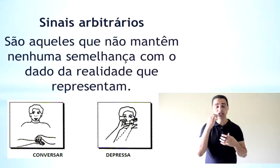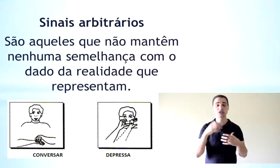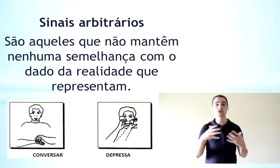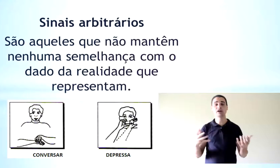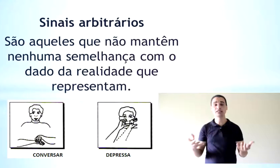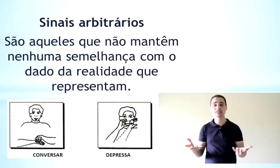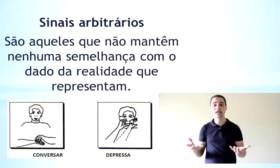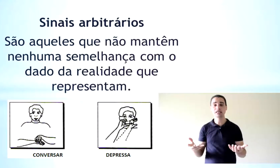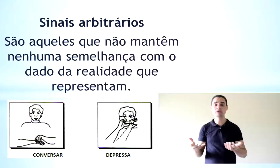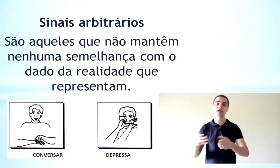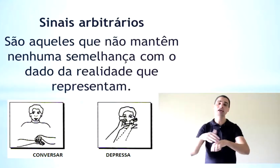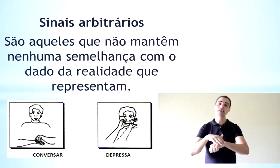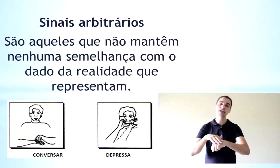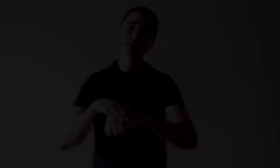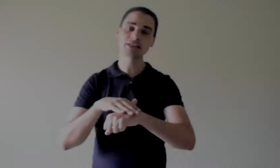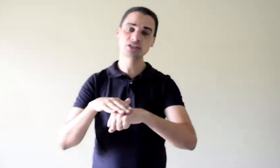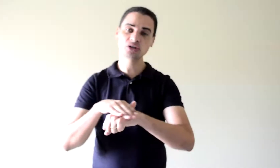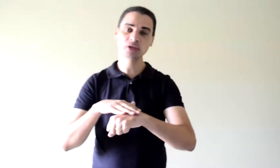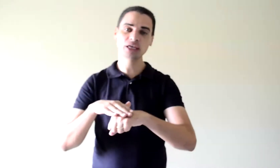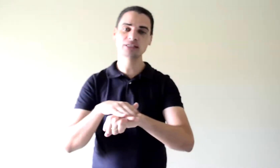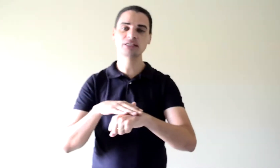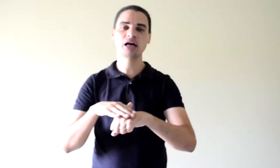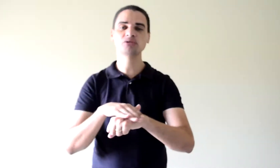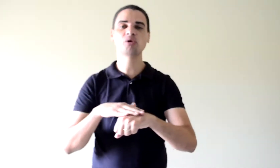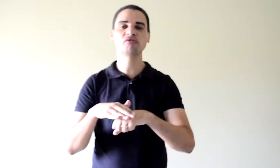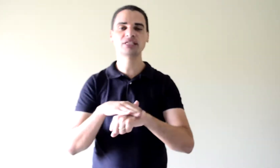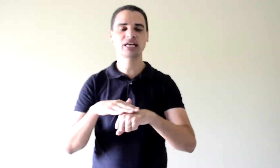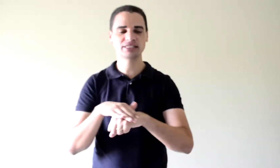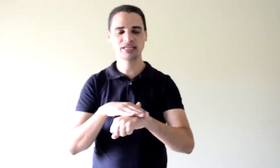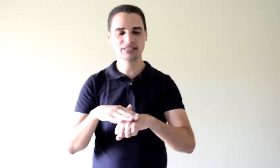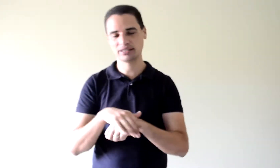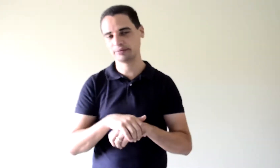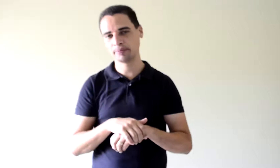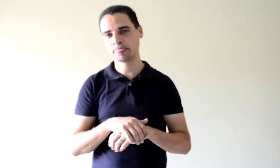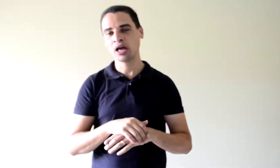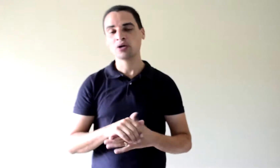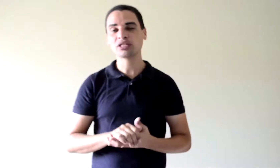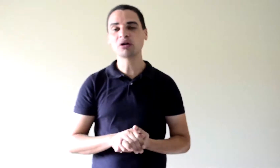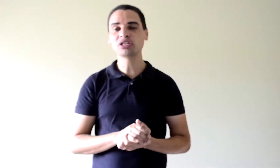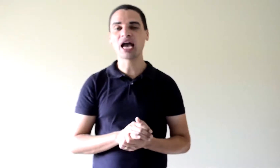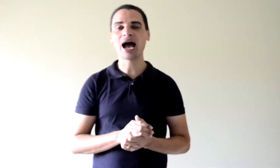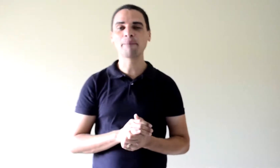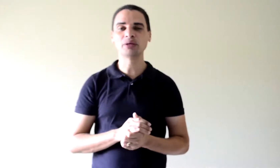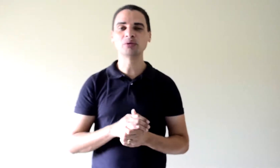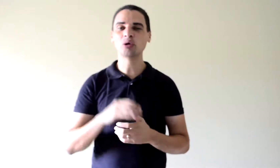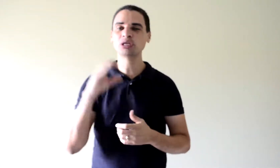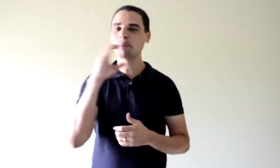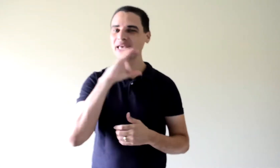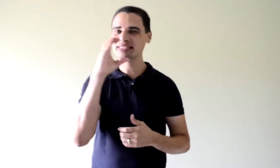os falantes da língua e aí decidiu que esse sinal de conversar seria assim. O sinal de rápido ou de pressa,